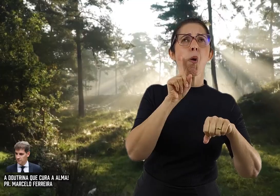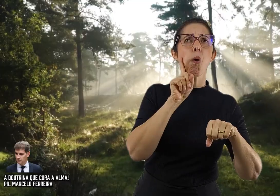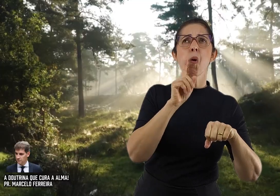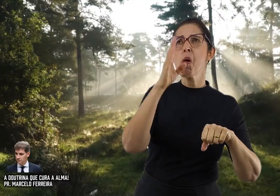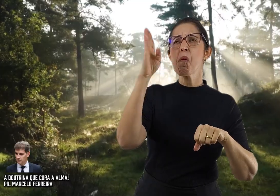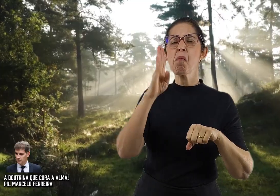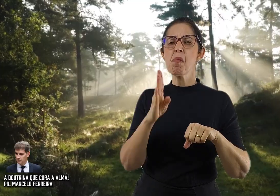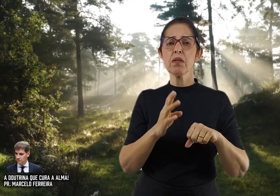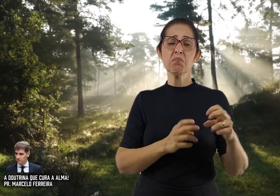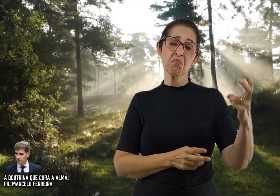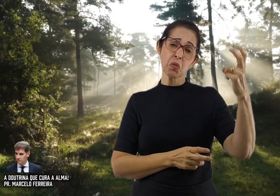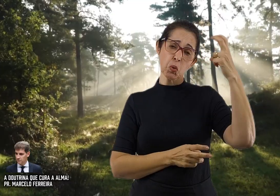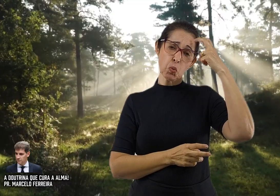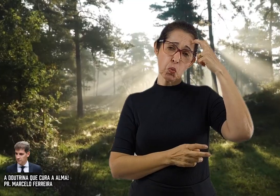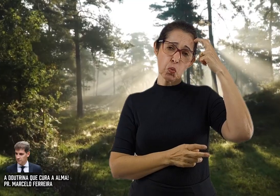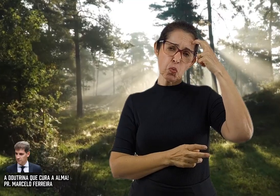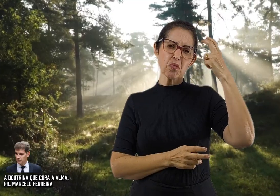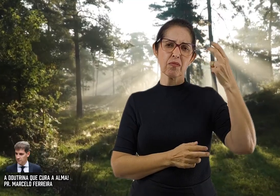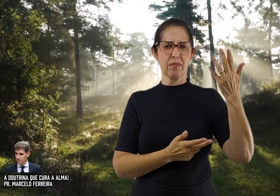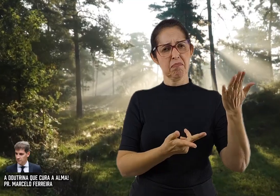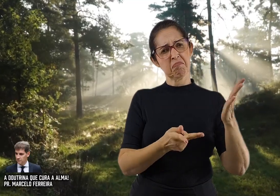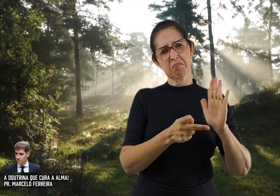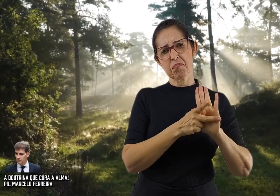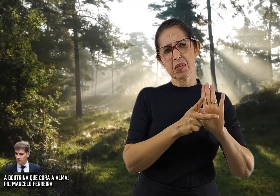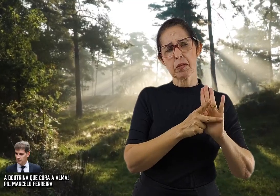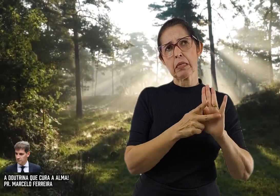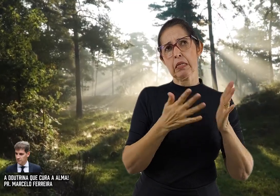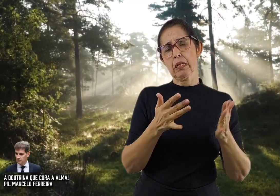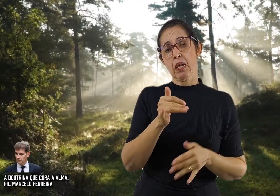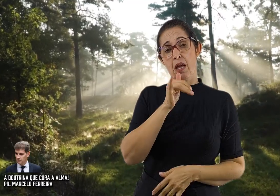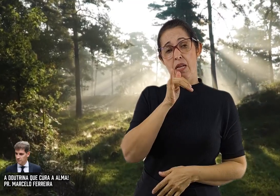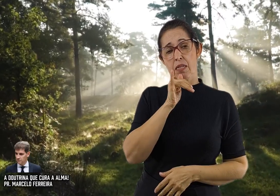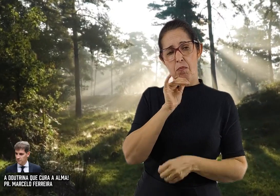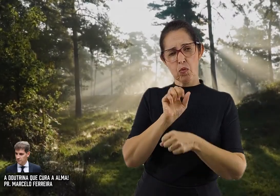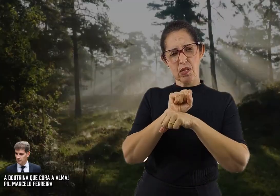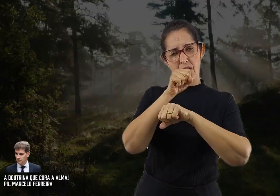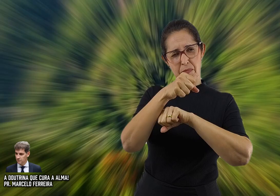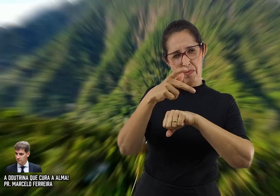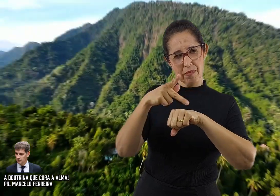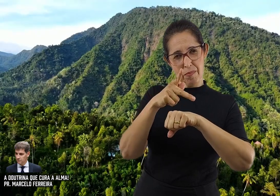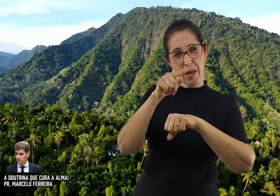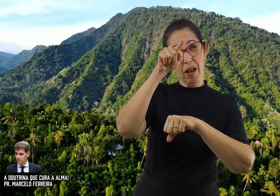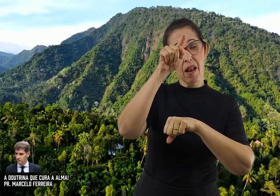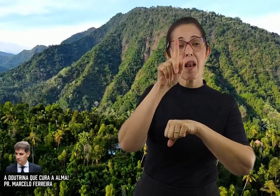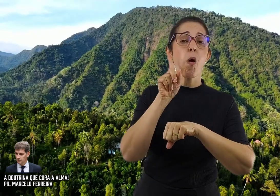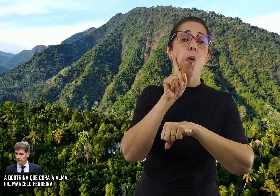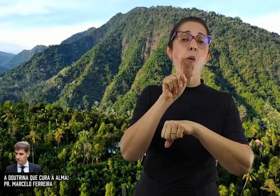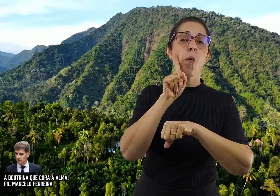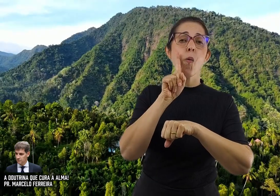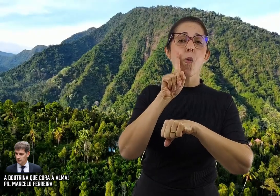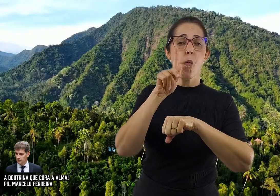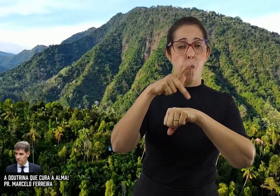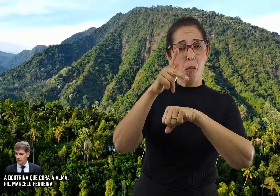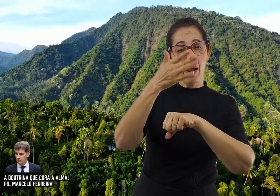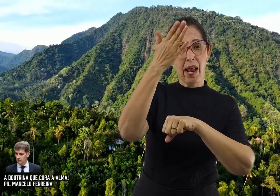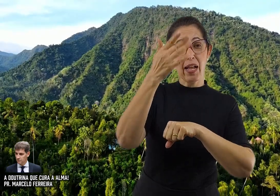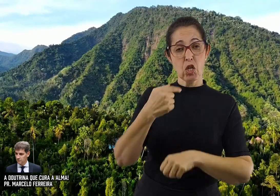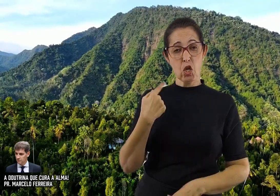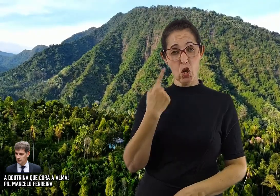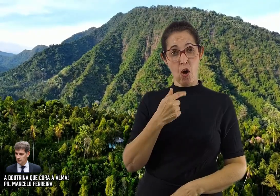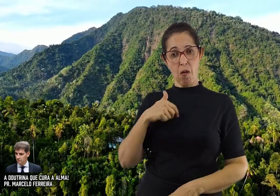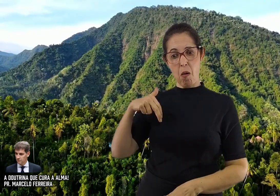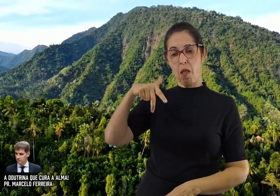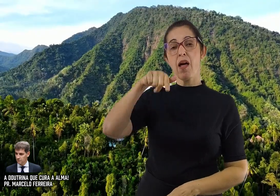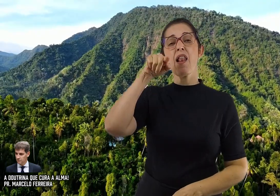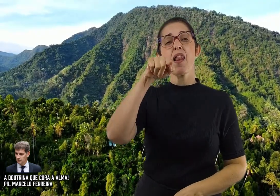brasileiro tem. Então, quando, por exemplo, nós temos um seminário lá nos Estados Unidos, né, vai ter um seminário nos Estados Unidos, nós não vamos